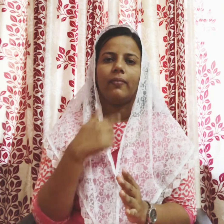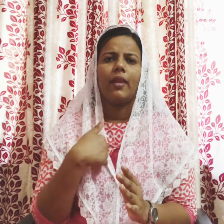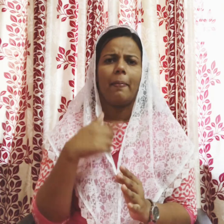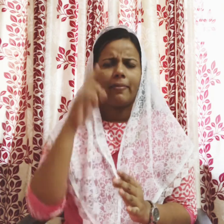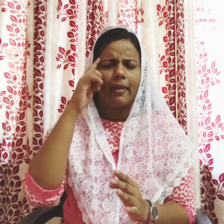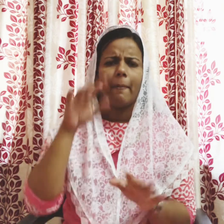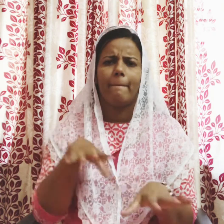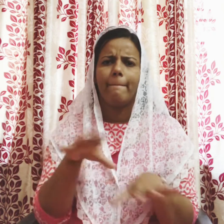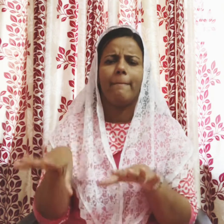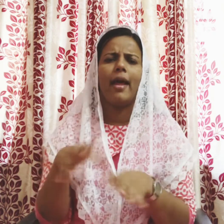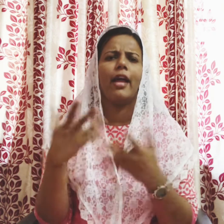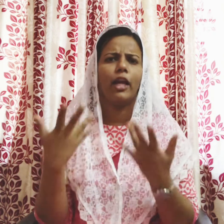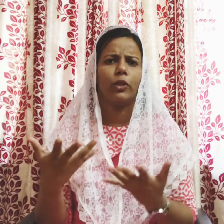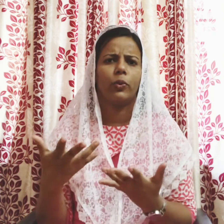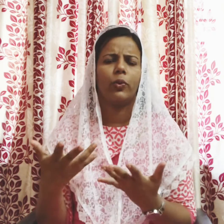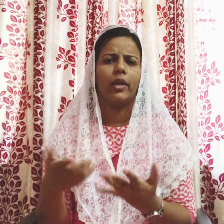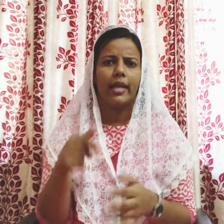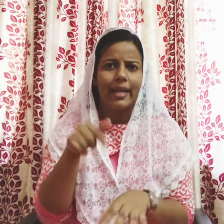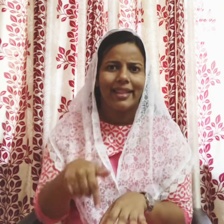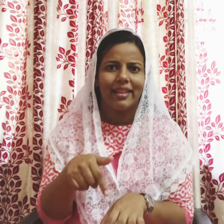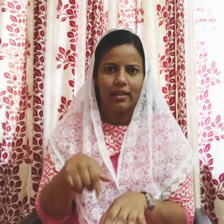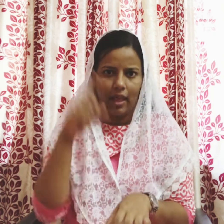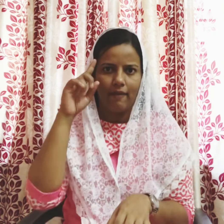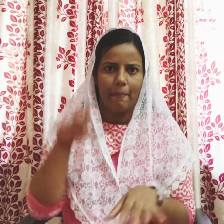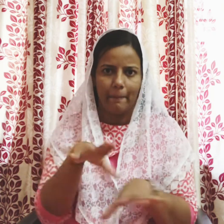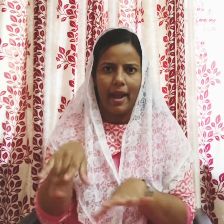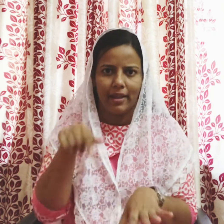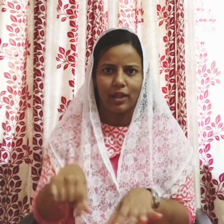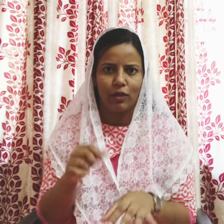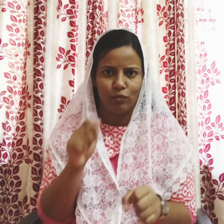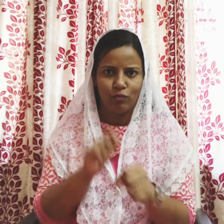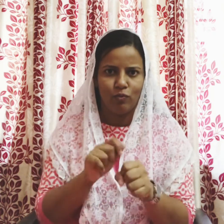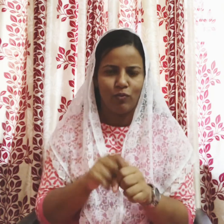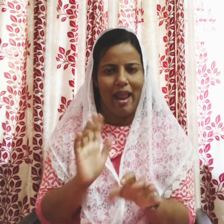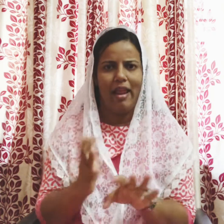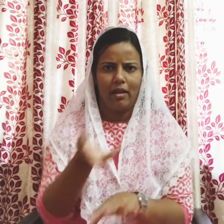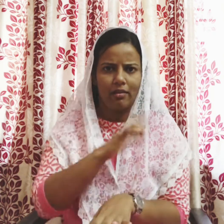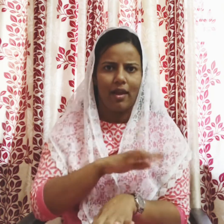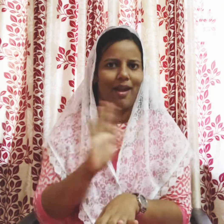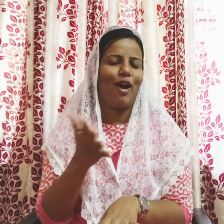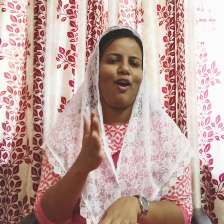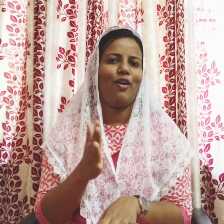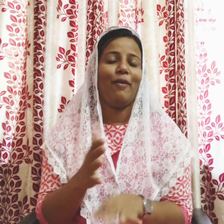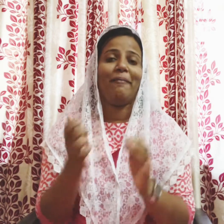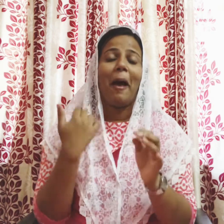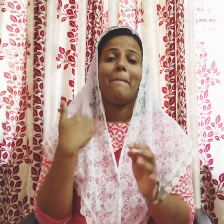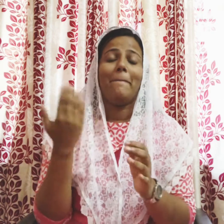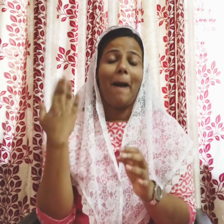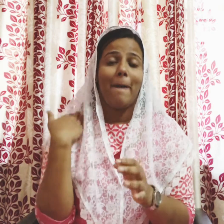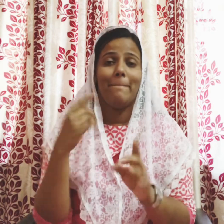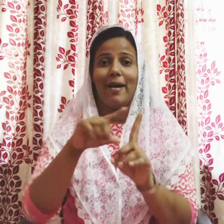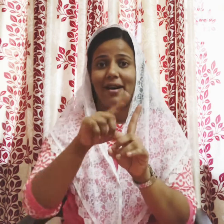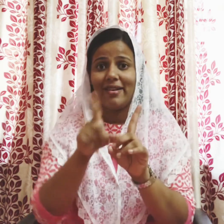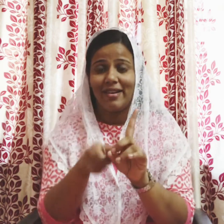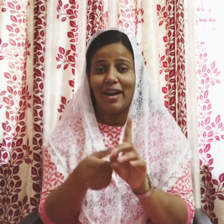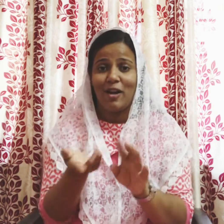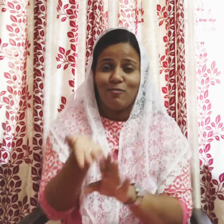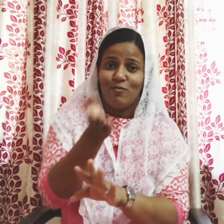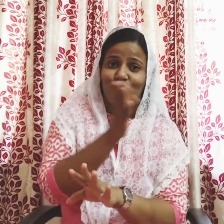നമ്മളെക്കുറിച്ചുള്ള പദ്ധതി കർത്താവ് ഇട്ടത് ഇന്നോ മിനിഞ്ഞാന്നോ അല്ല. കർത്താവ് നമ്മളെക്കുറിച്ചുള്ള പദ്ധതി ഇട്ടത് നമ്മൾ നമ്മുടെ അമ്മയുടെ ഉദരത്തിൽ ഉരുവാകുന്നതിന്